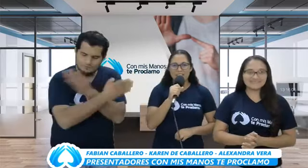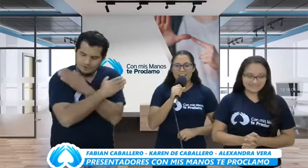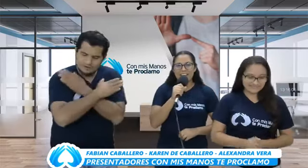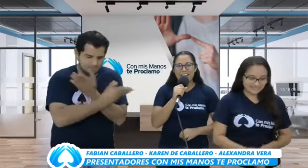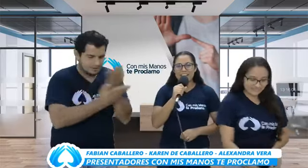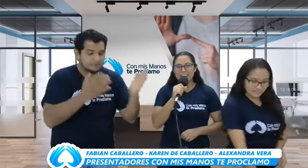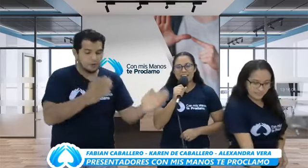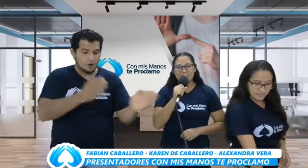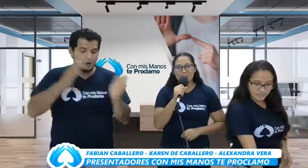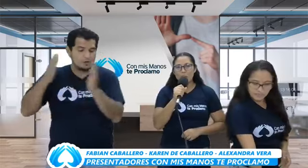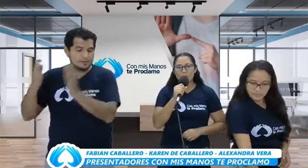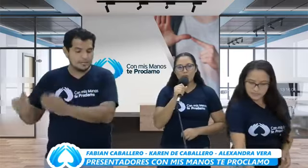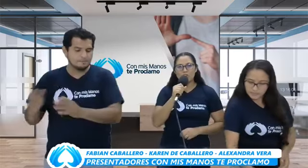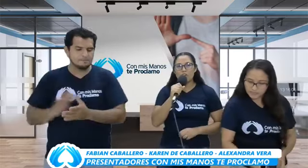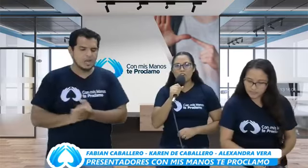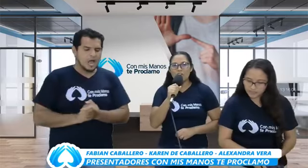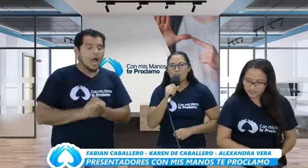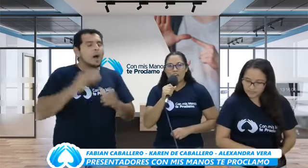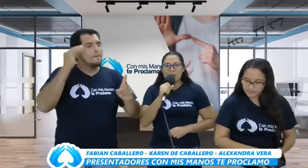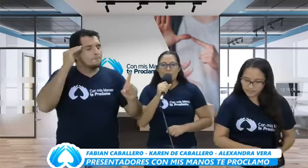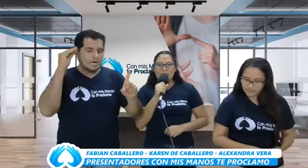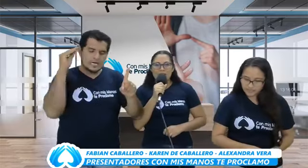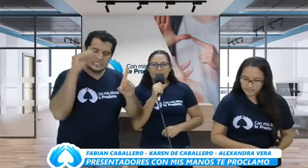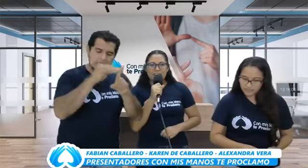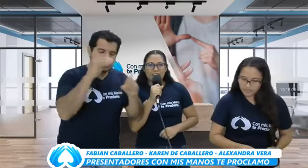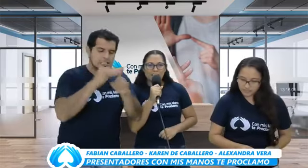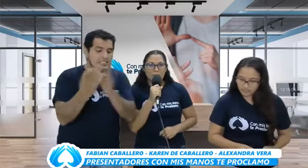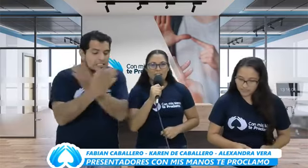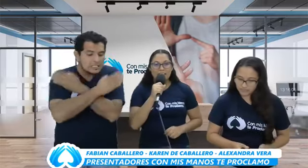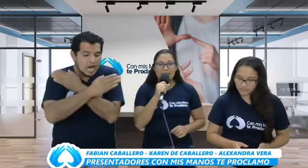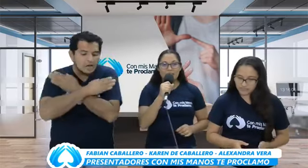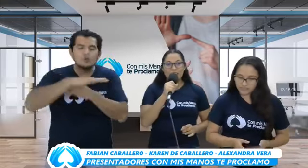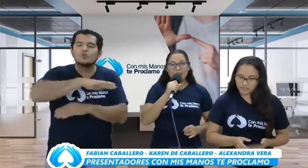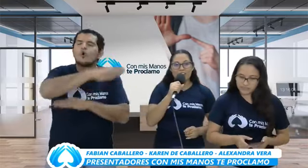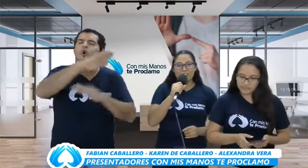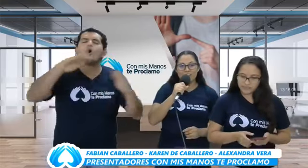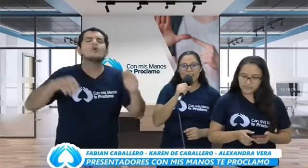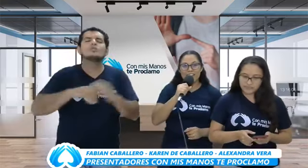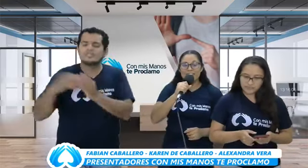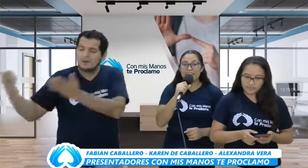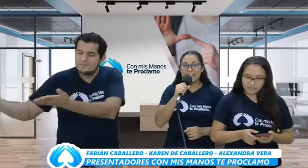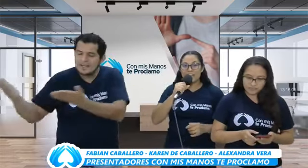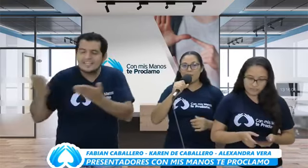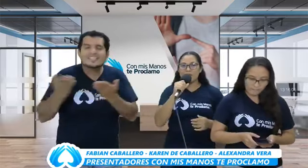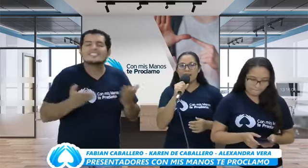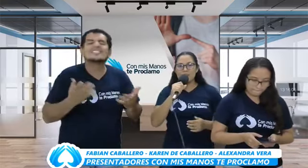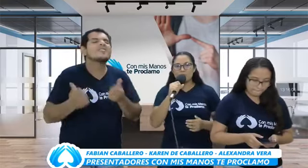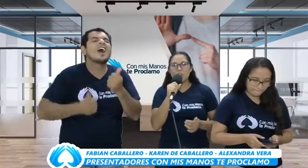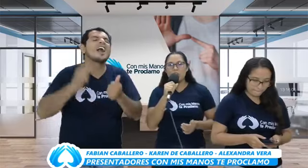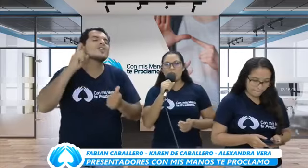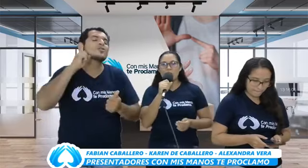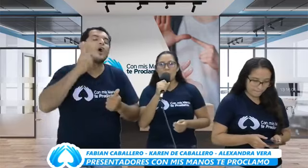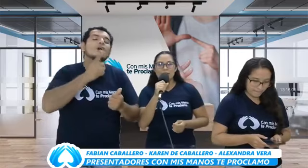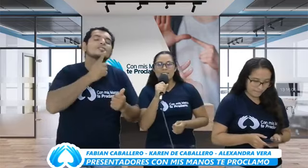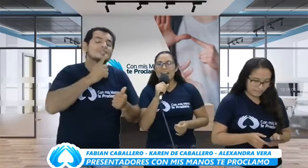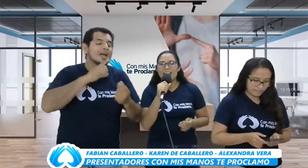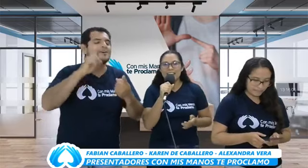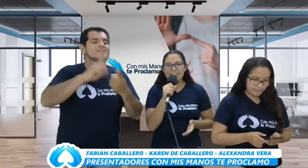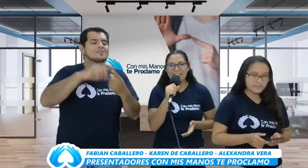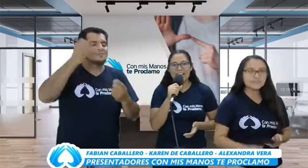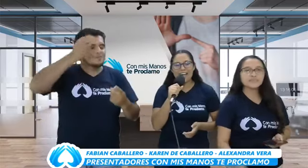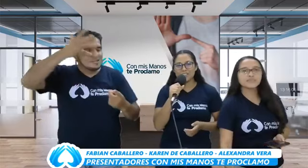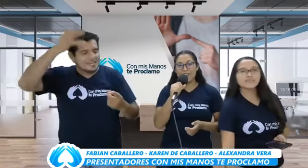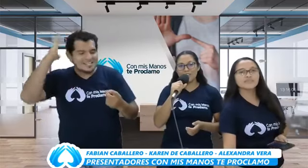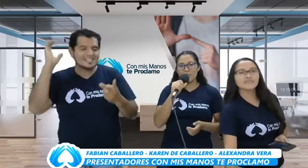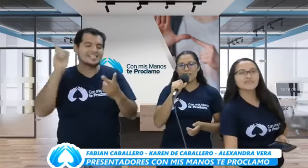Amén, amén. Gracias a Dios por todo. Bueno, en esta hora también quiero recordarles y quiero mandarle un saludo muy especial